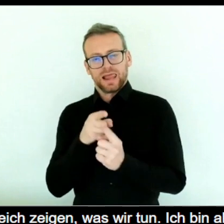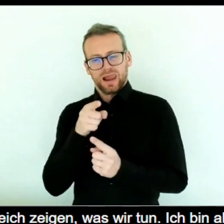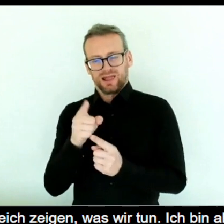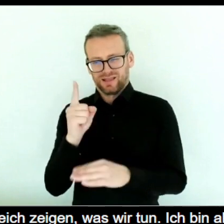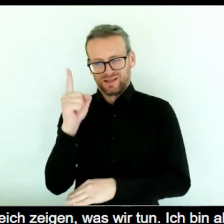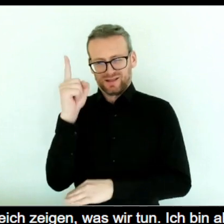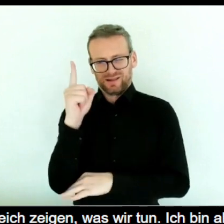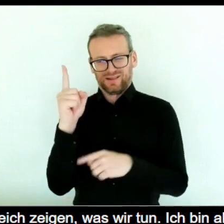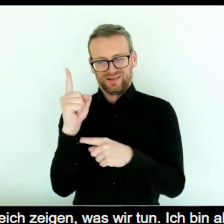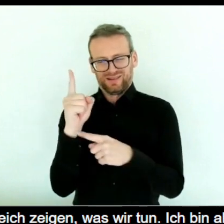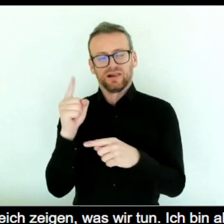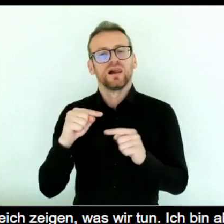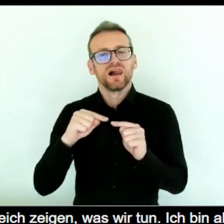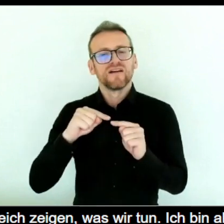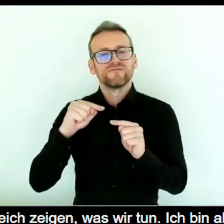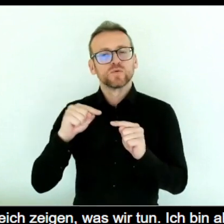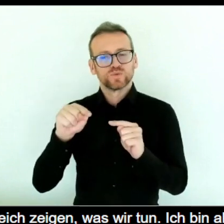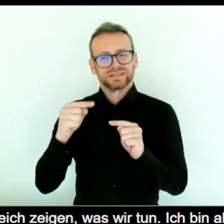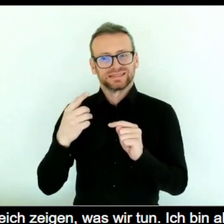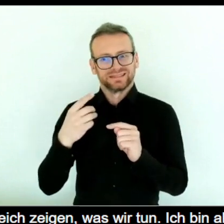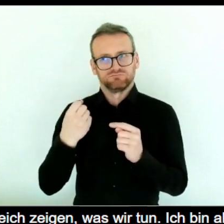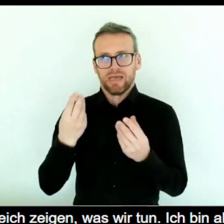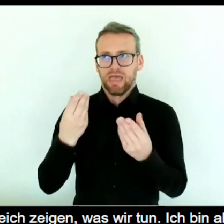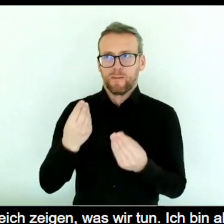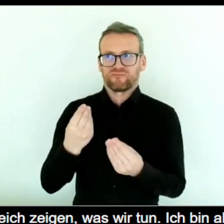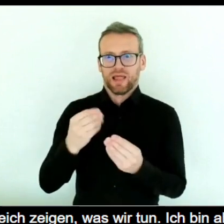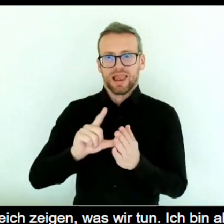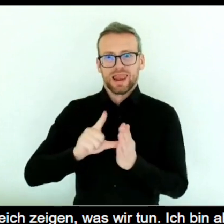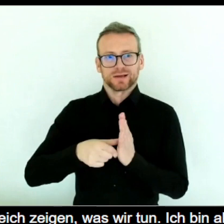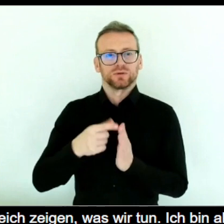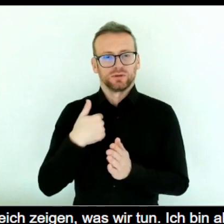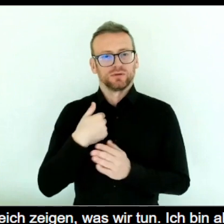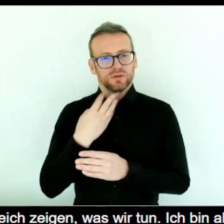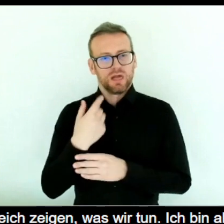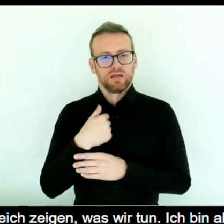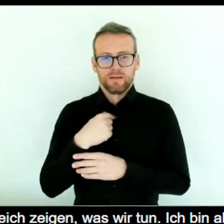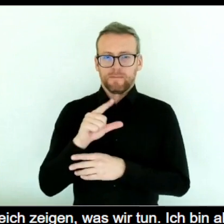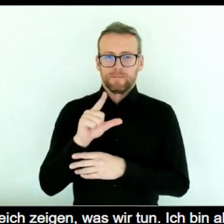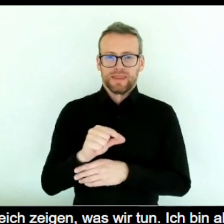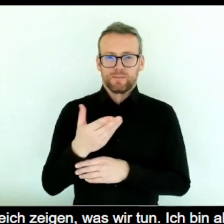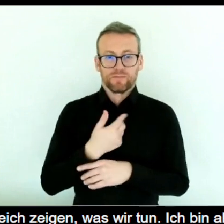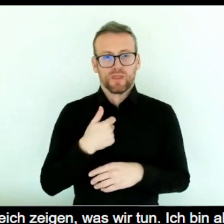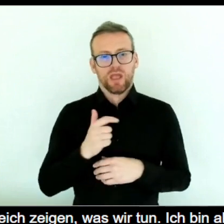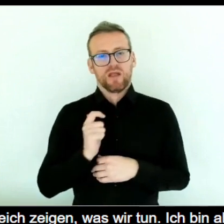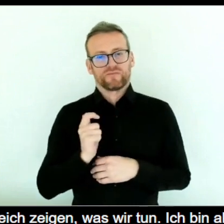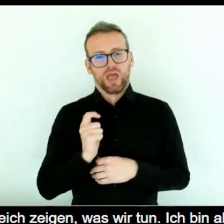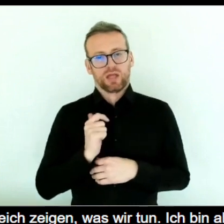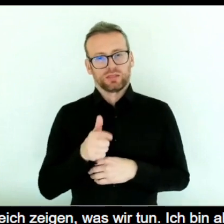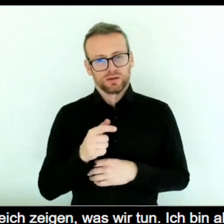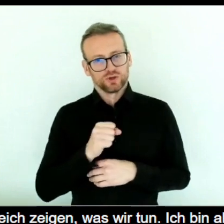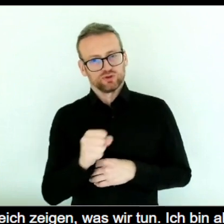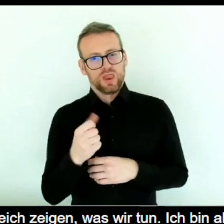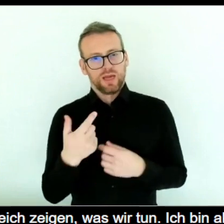meinen Augen zu lange gemacht. Hat weggeschaut und wollte lieber Erfolge verkünden, anstatt die Dinge beim Namen zu nennen.